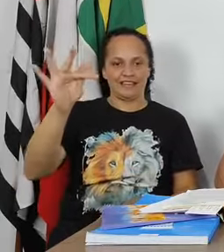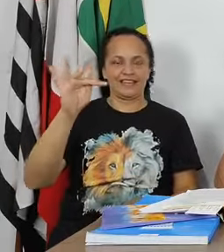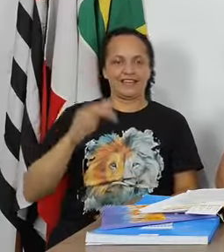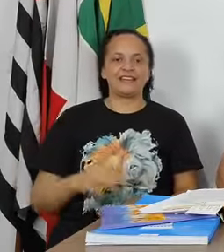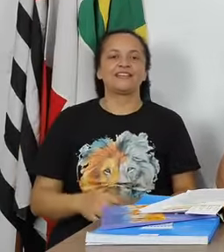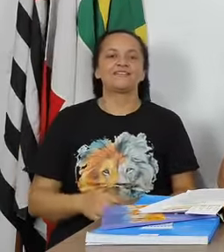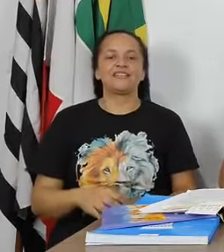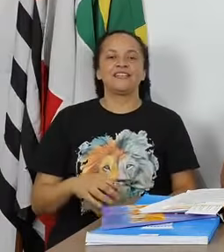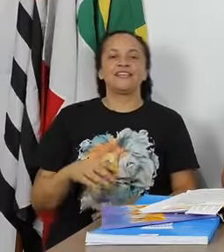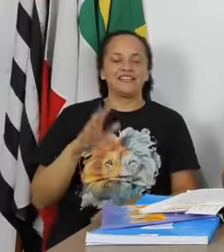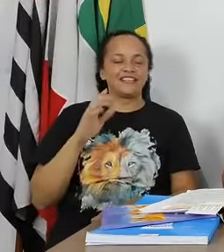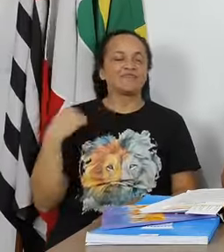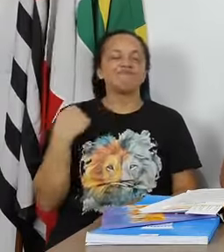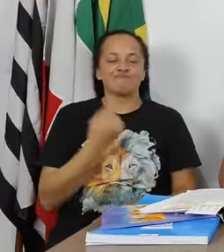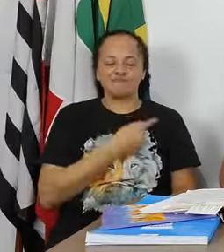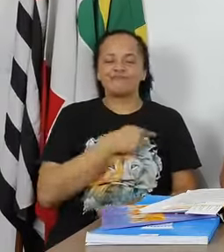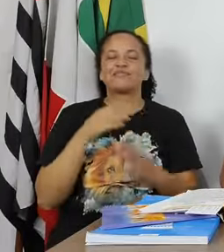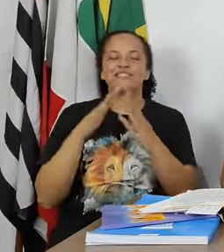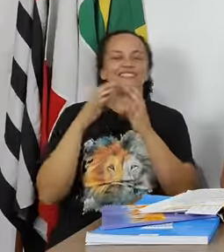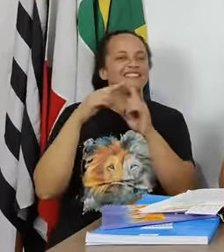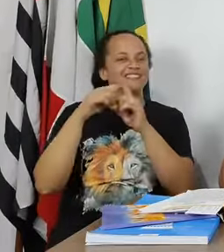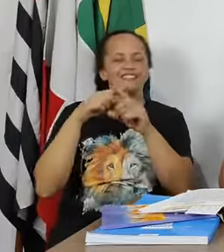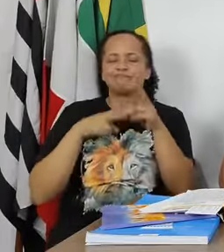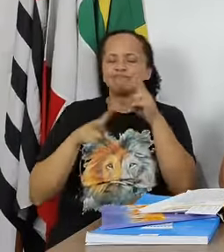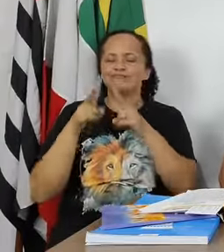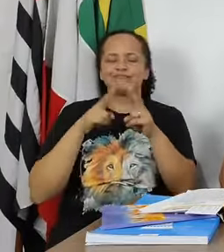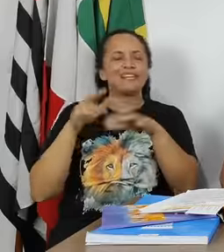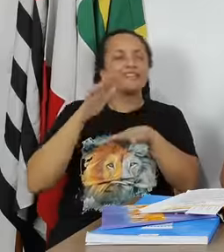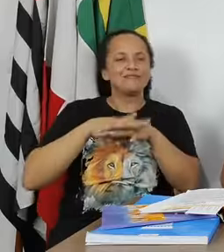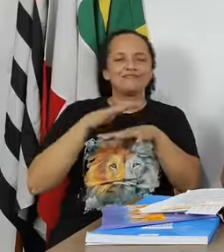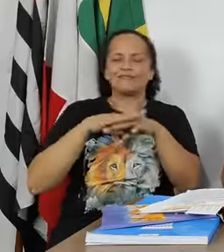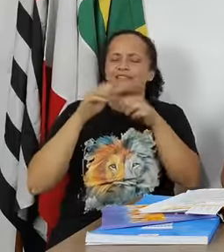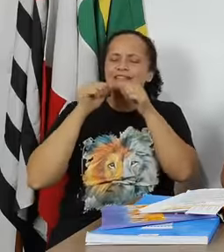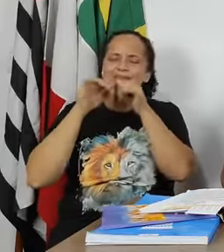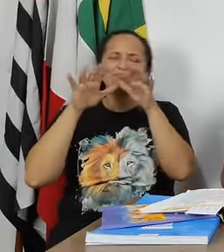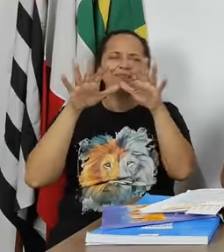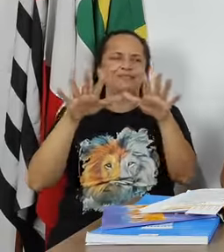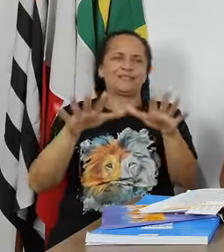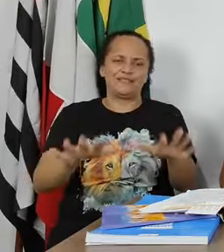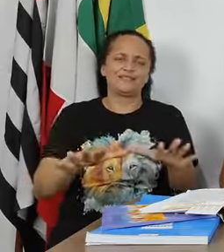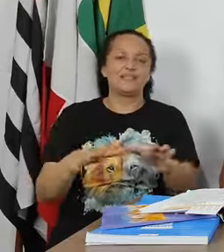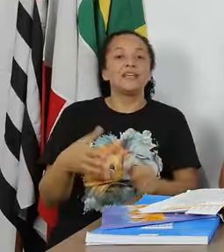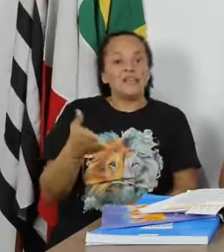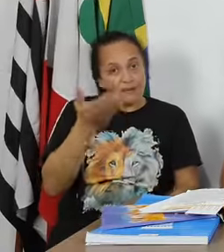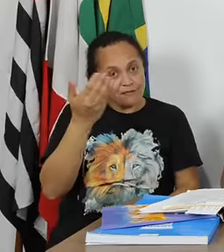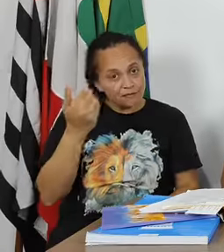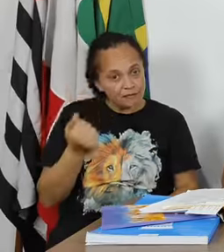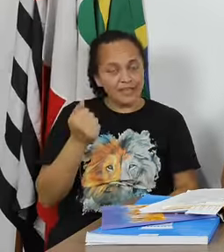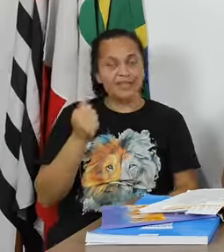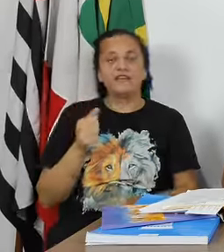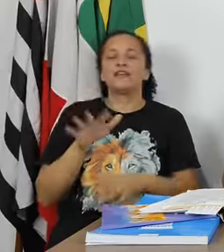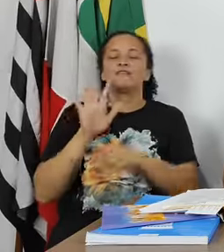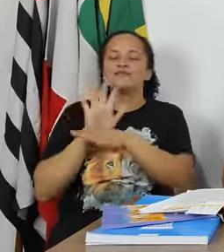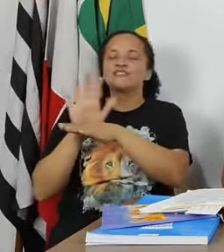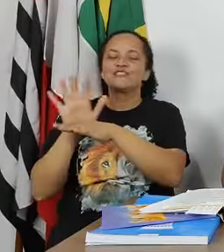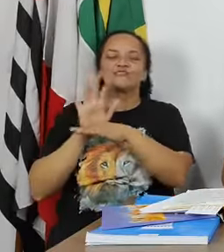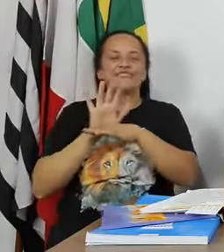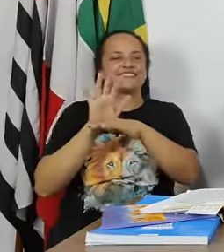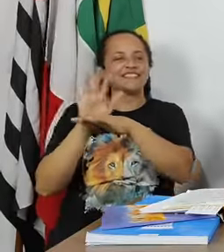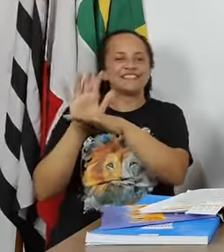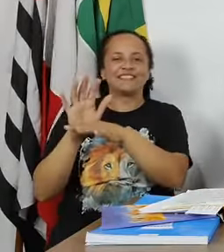marca registrada da nossa igreja, um evento abençoado, né? E que todos venham participar e venham